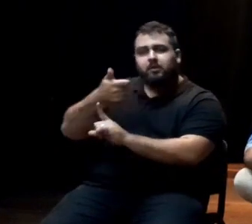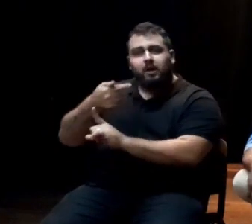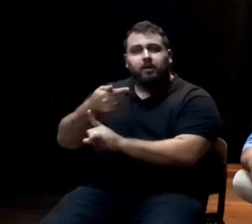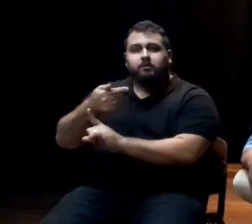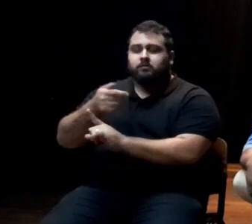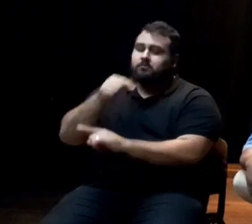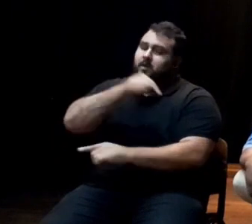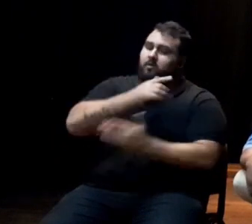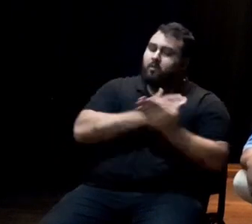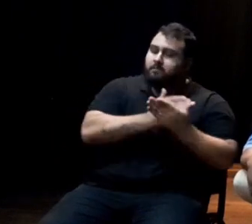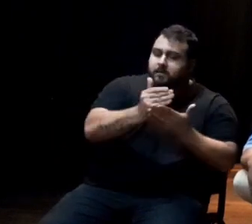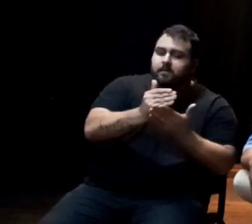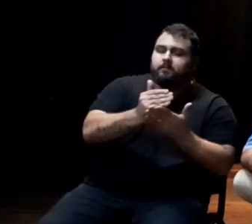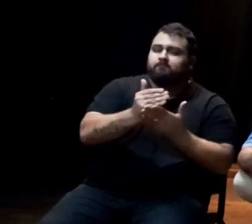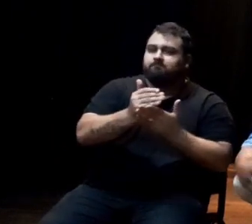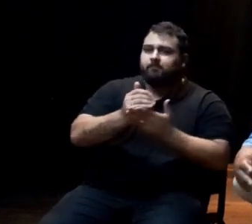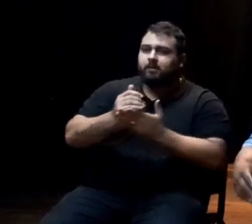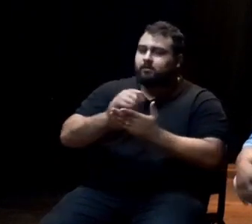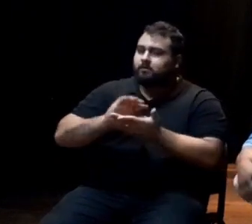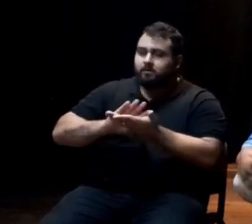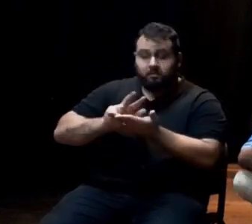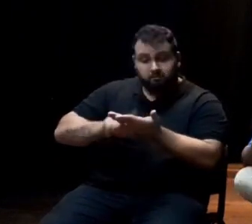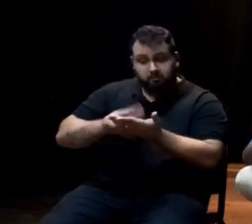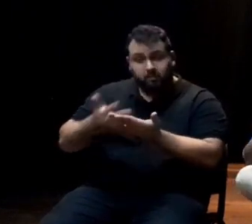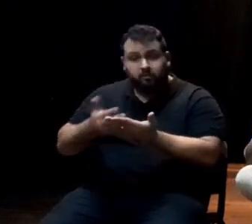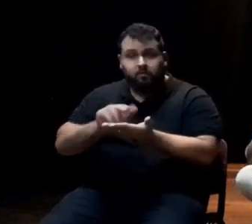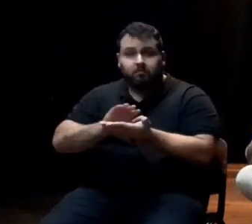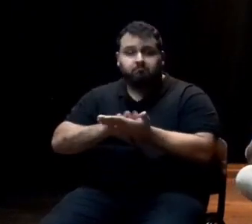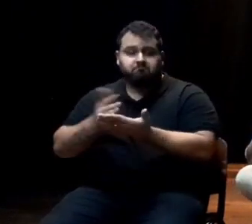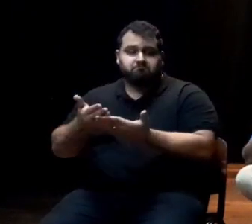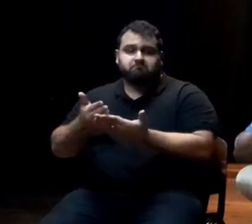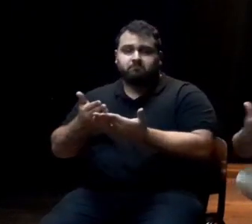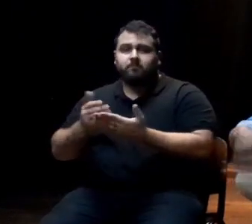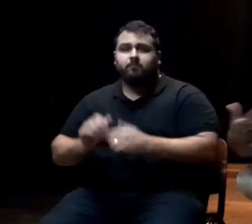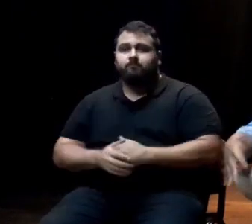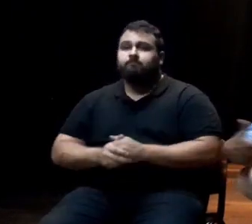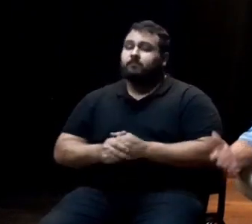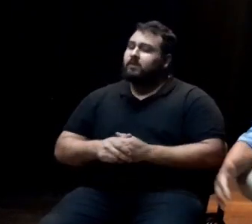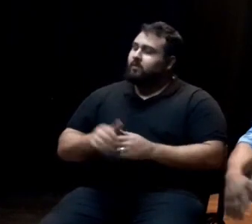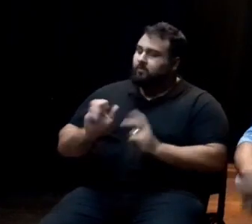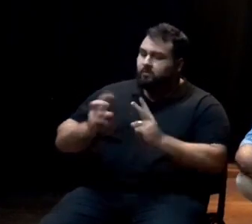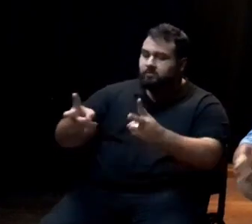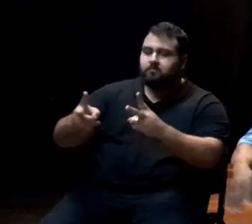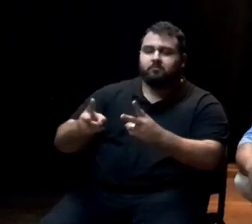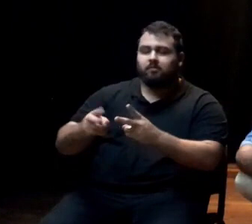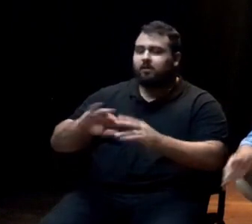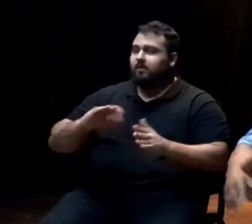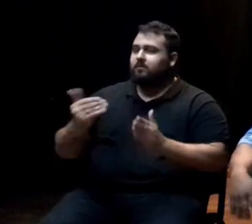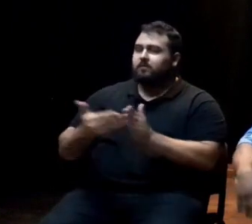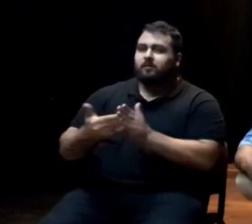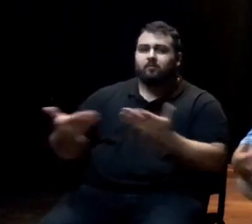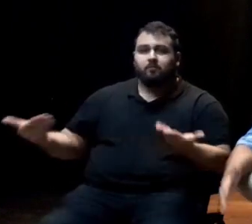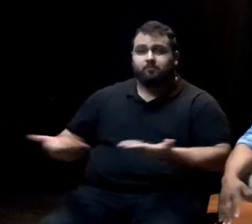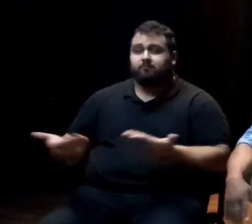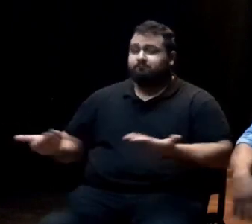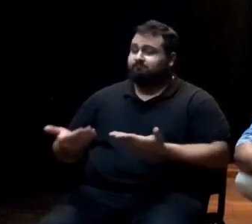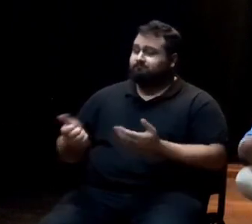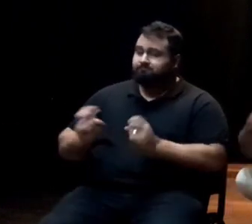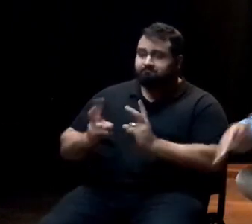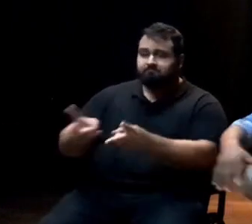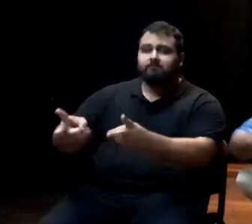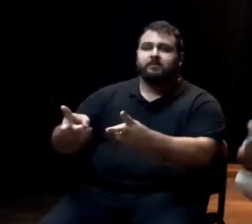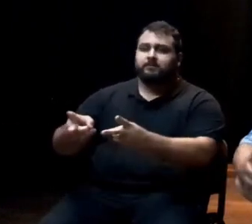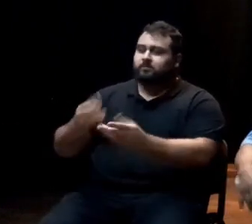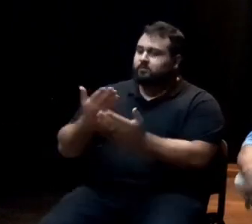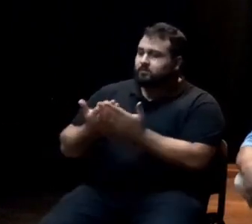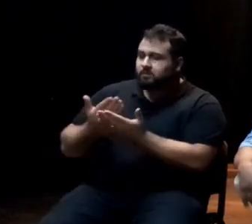quando eu comecei a traduzir espetáculos teatrais aqui no Rio. E continuo traduzindo até hoje, em constante estudo,